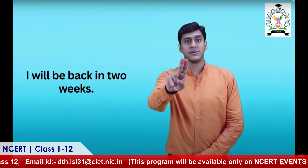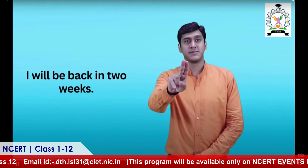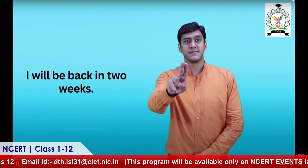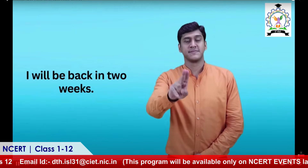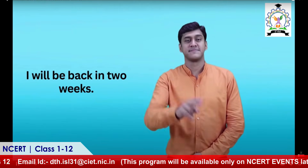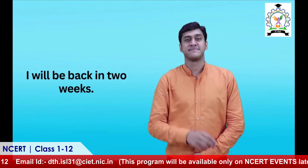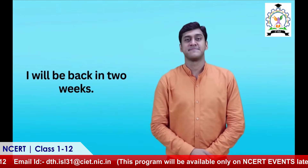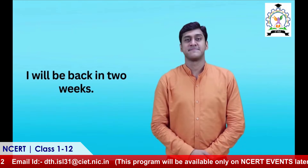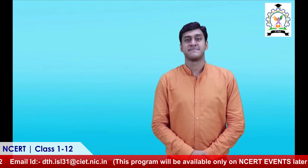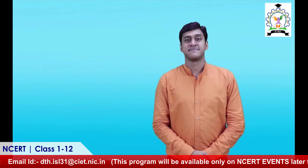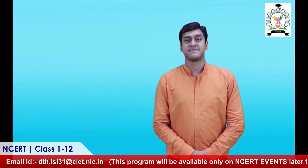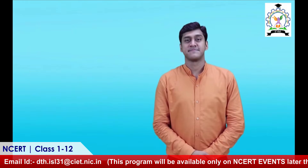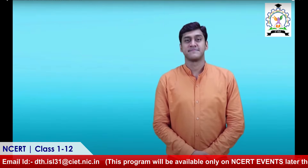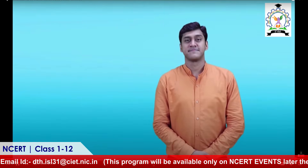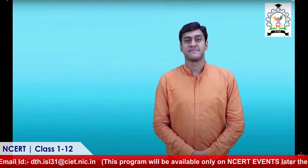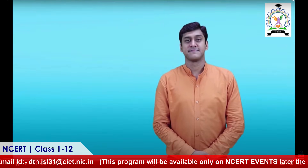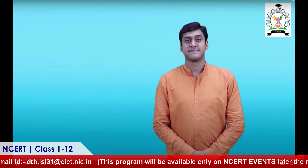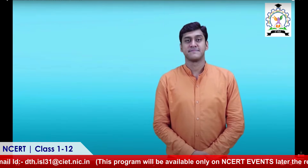मैं 2 हफ्ते में वापस लौटूंगा।